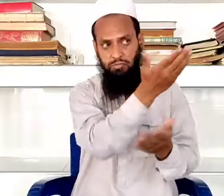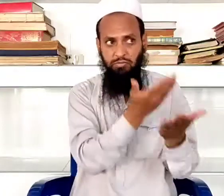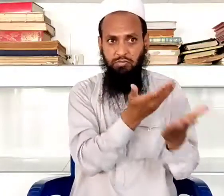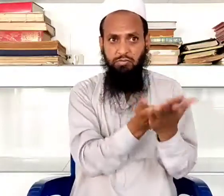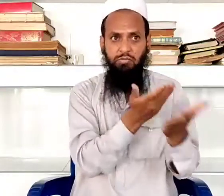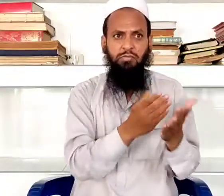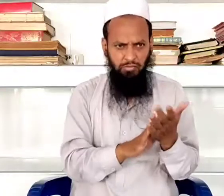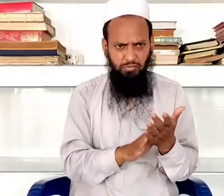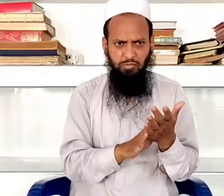اپنے